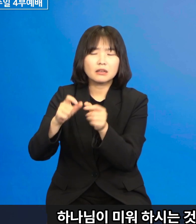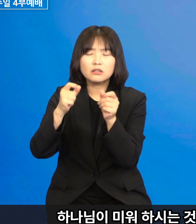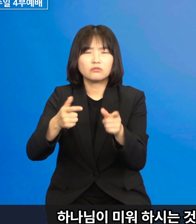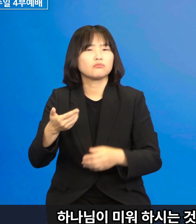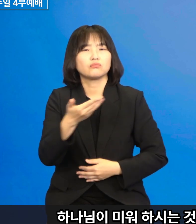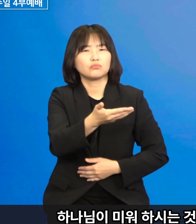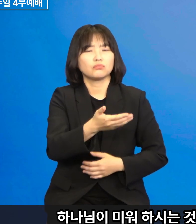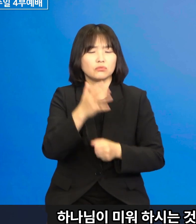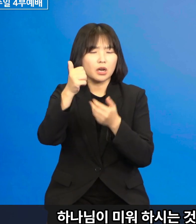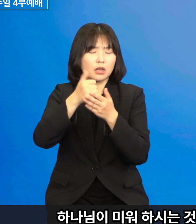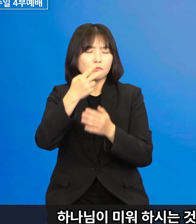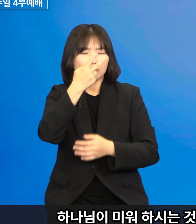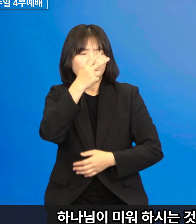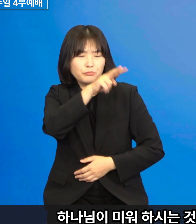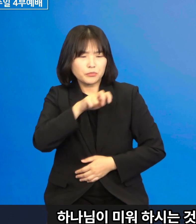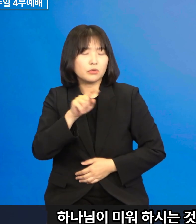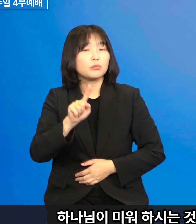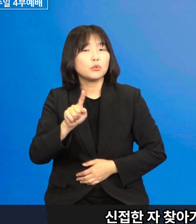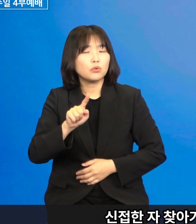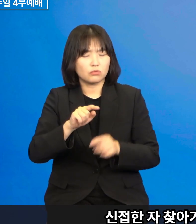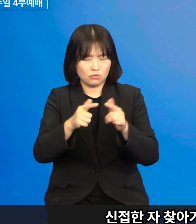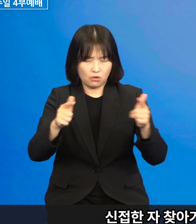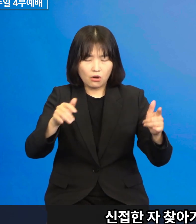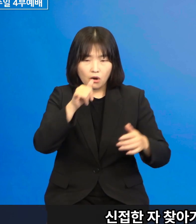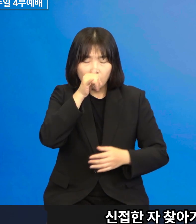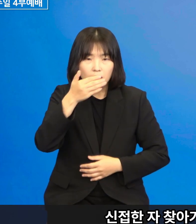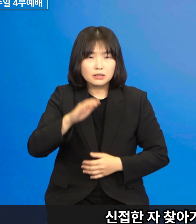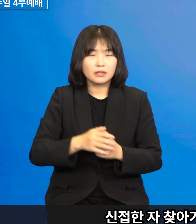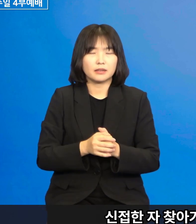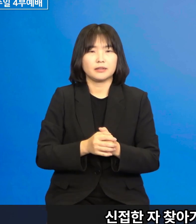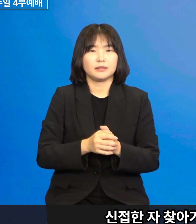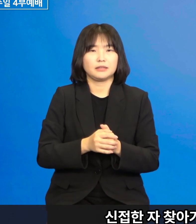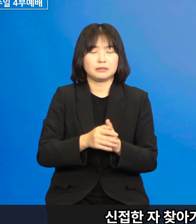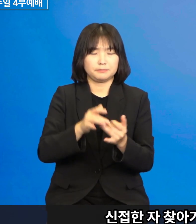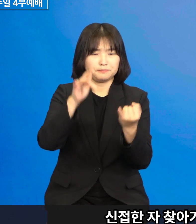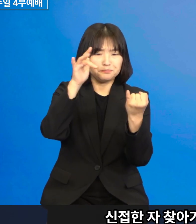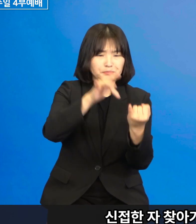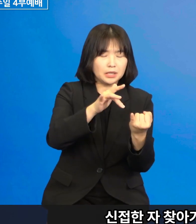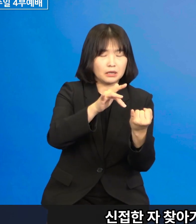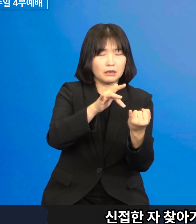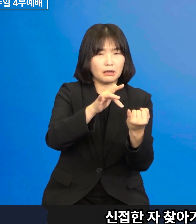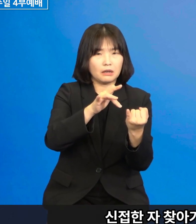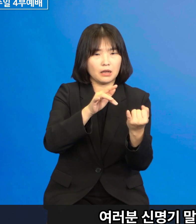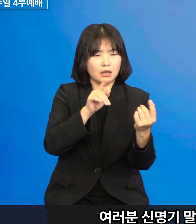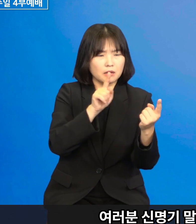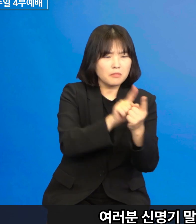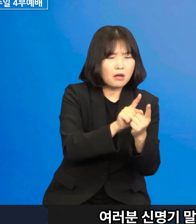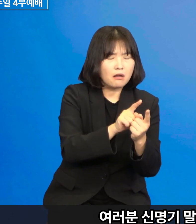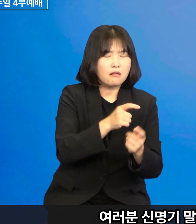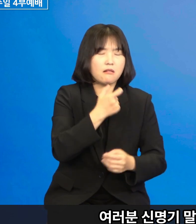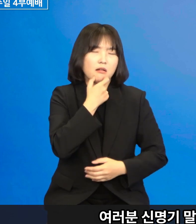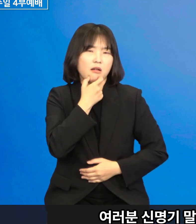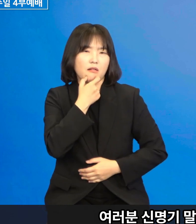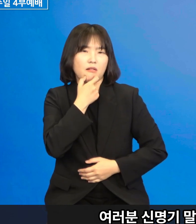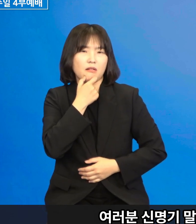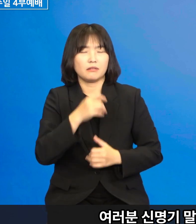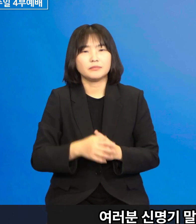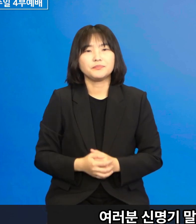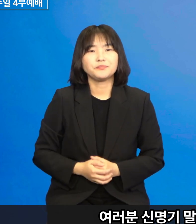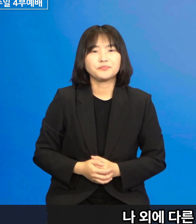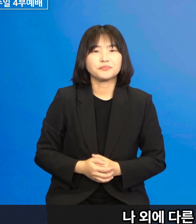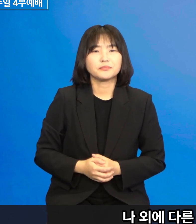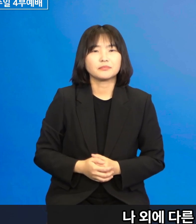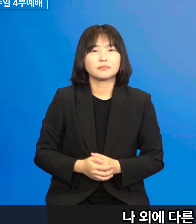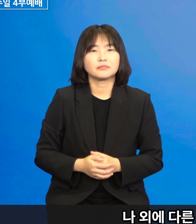미워하시는 것이 뭡니까? 여러 가지가 있는데 신접한 자 찾아가는 것을 싫어하십니다. 여러분, 신명기 말씀의 첫 번째가